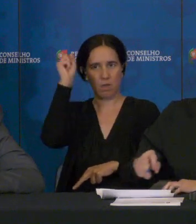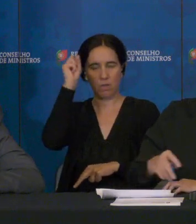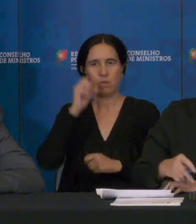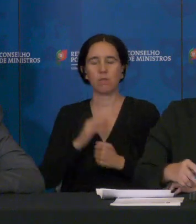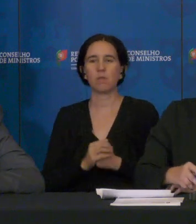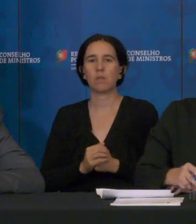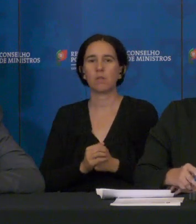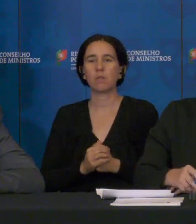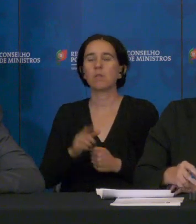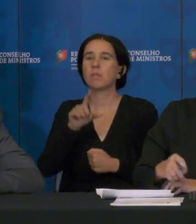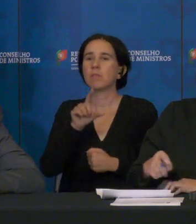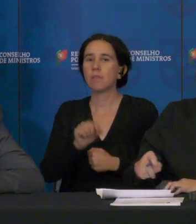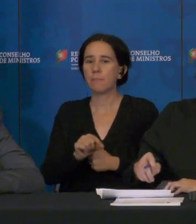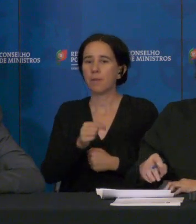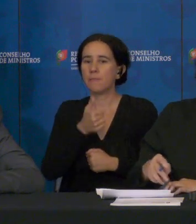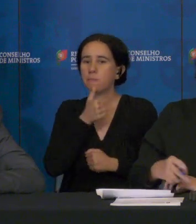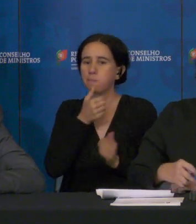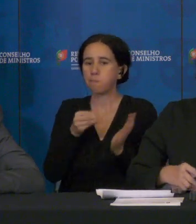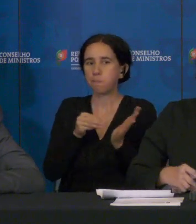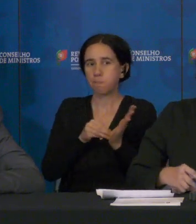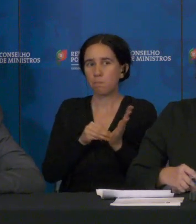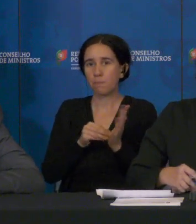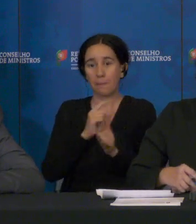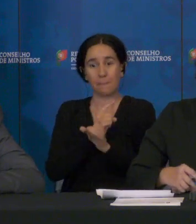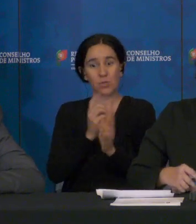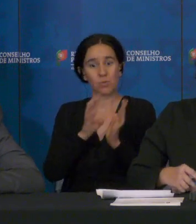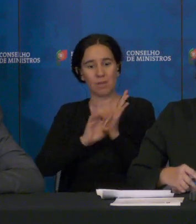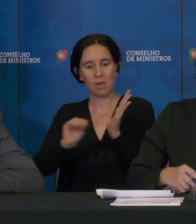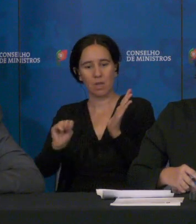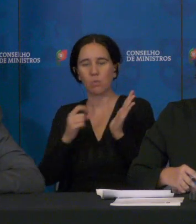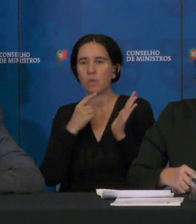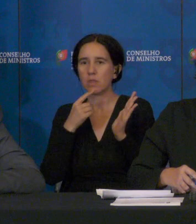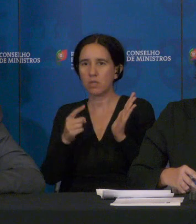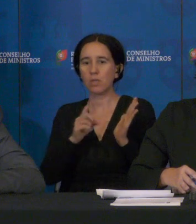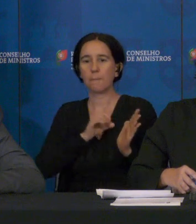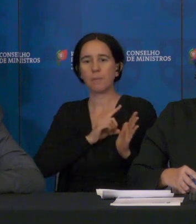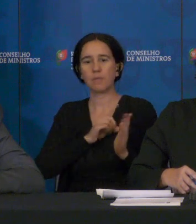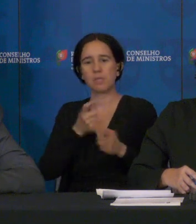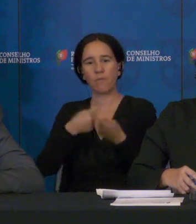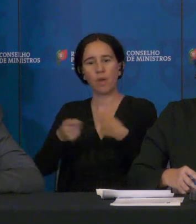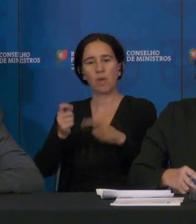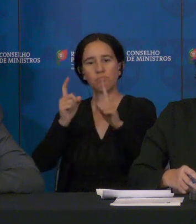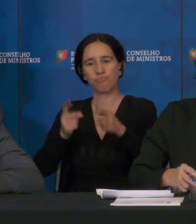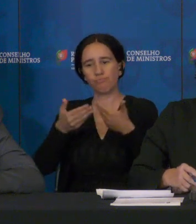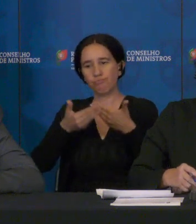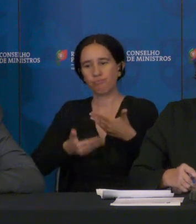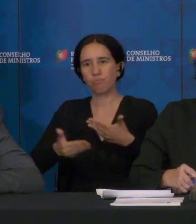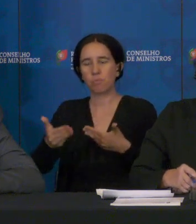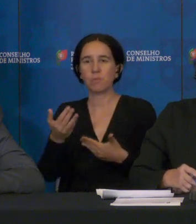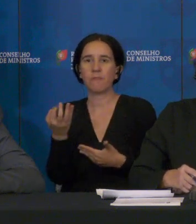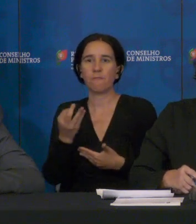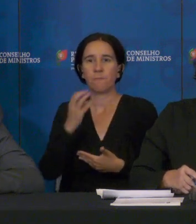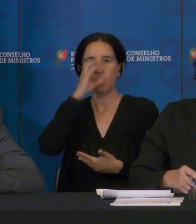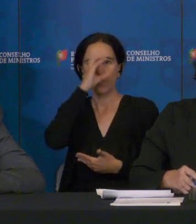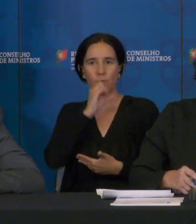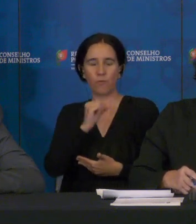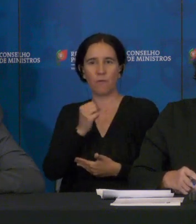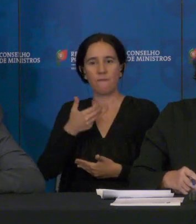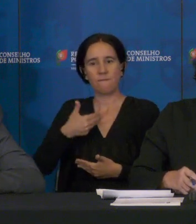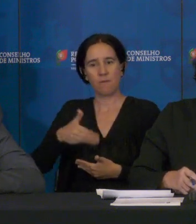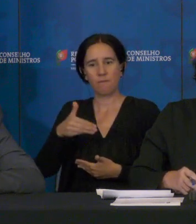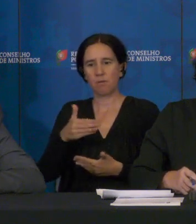Também se determina, pelo mesmo decreto, o início do processo de reprivatização e, portanto, o Governo